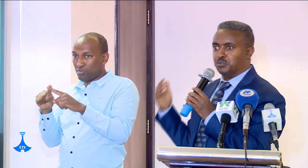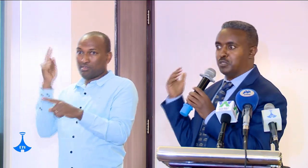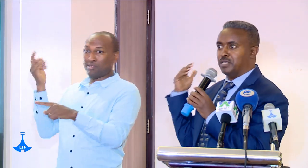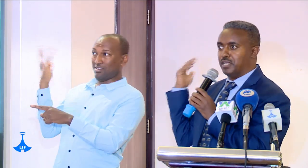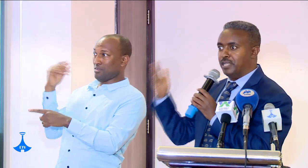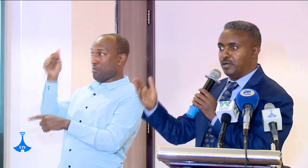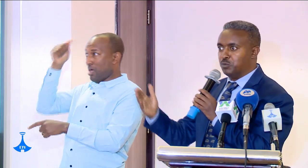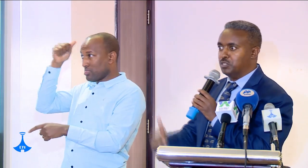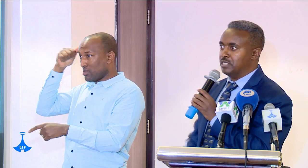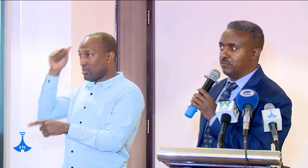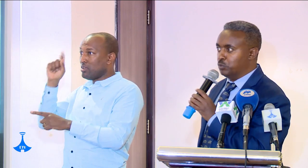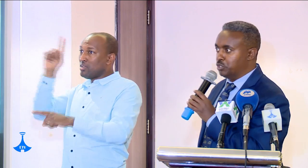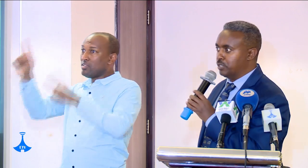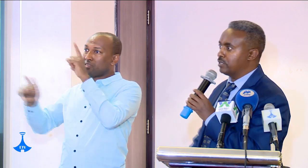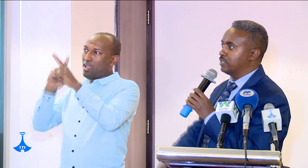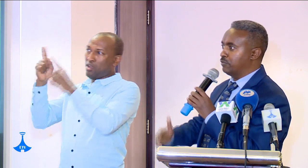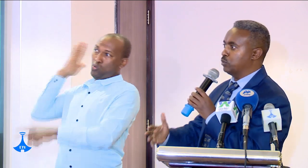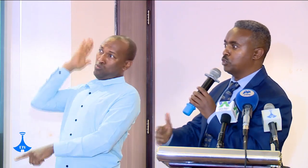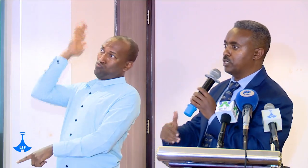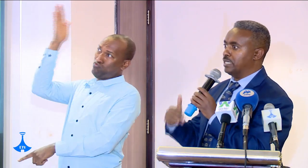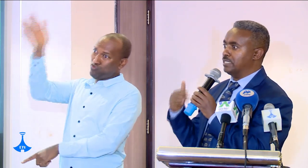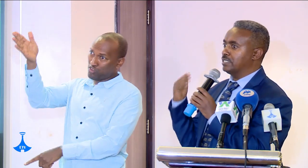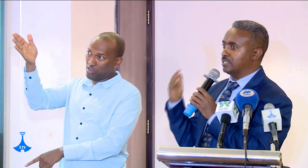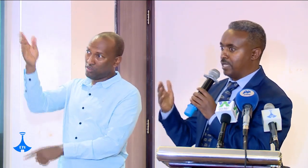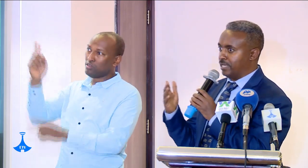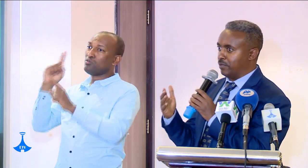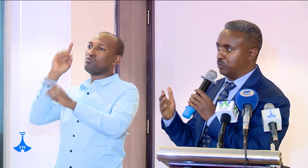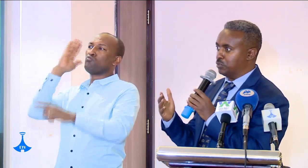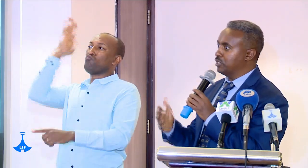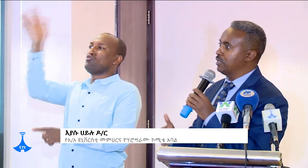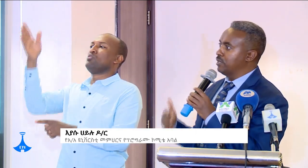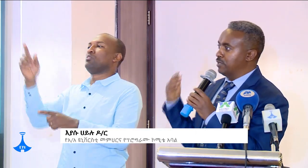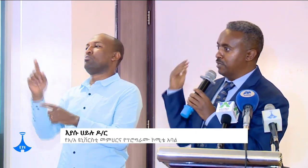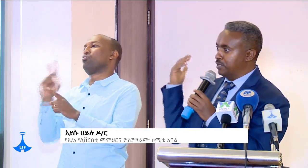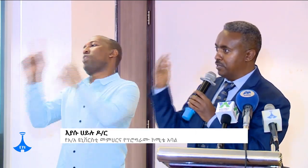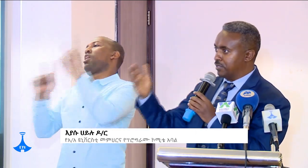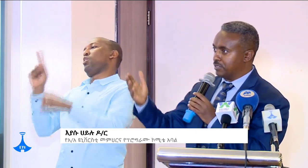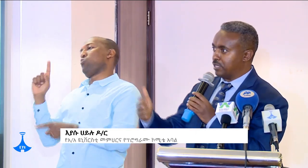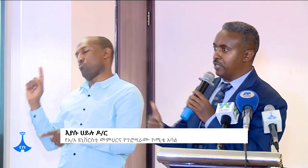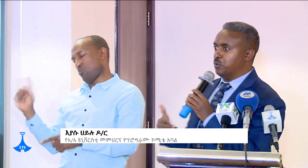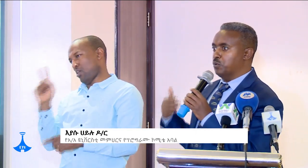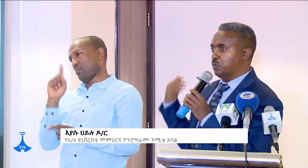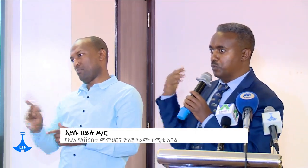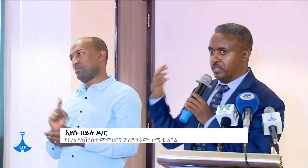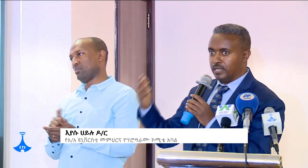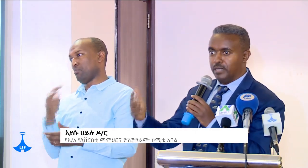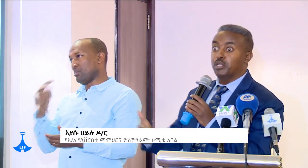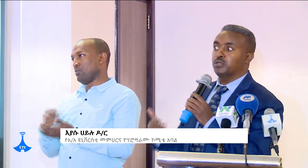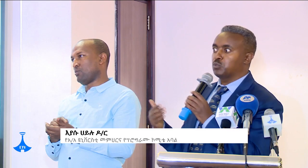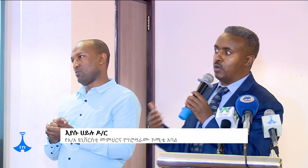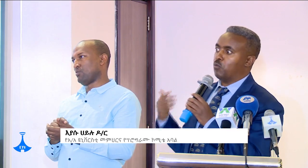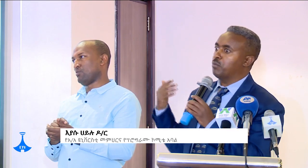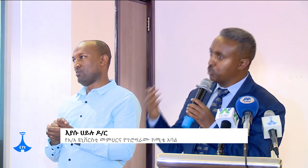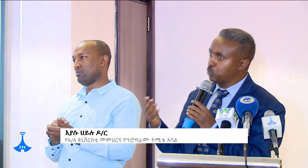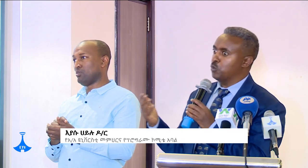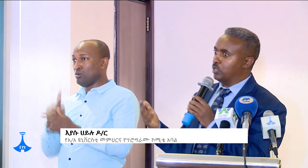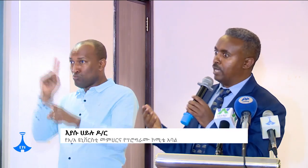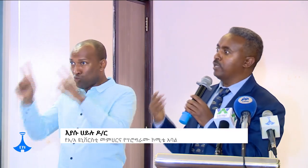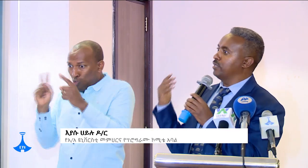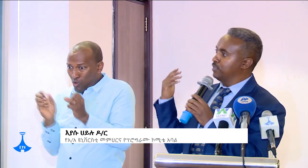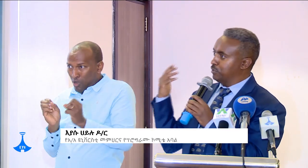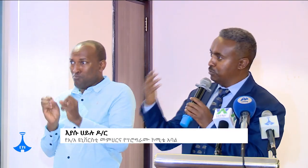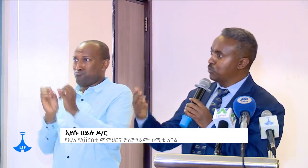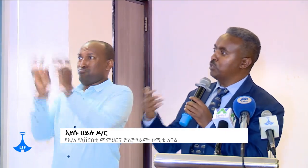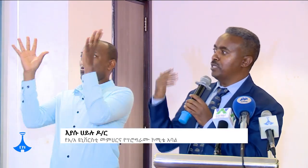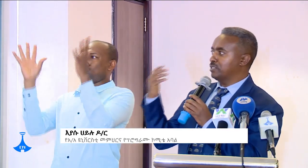አንተናም ገልጾታል። ሳይን ላንጉጅ the future is sign language። ቀጣዩ ለምልክት ቋንቋ ብሩህ